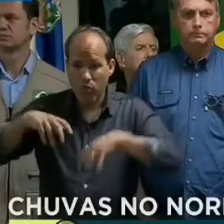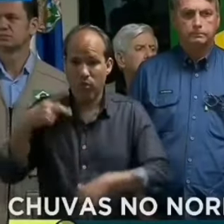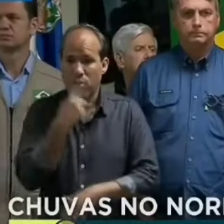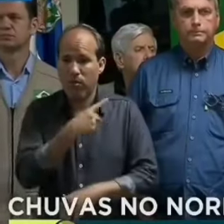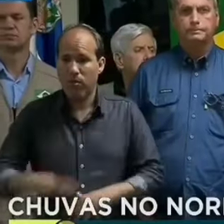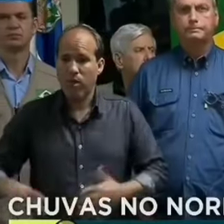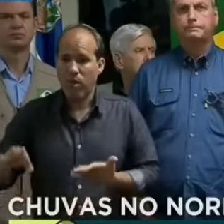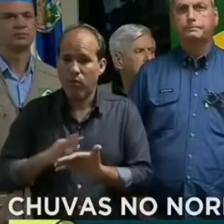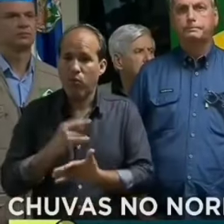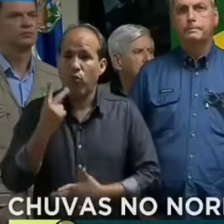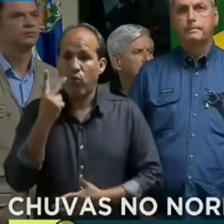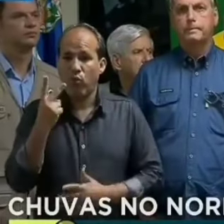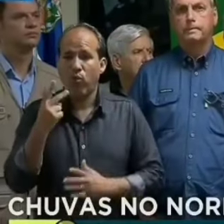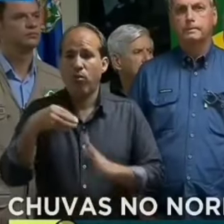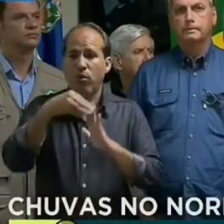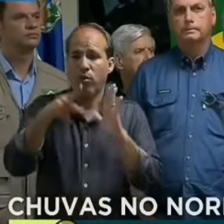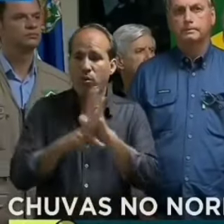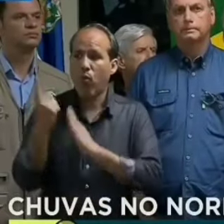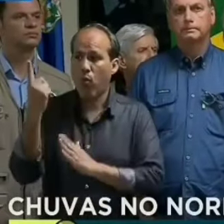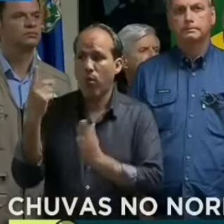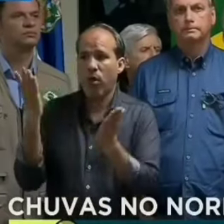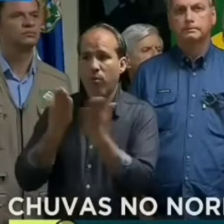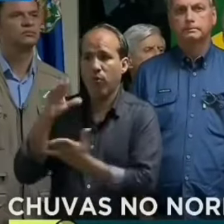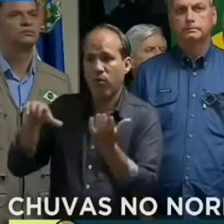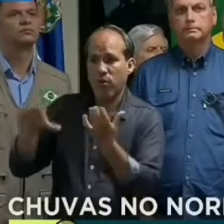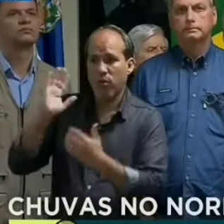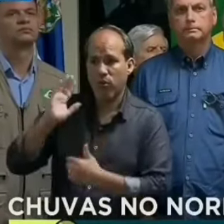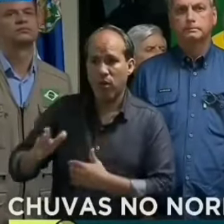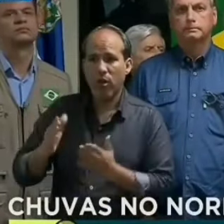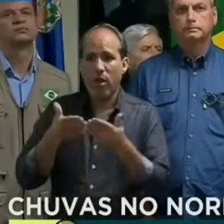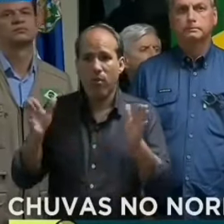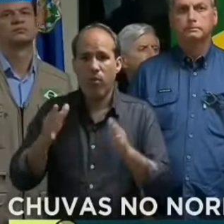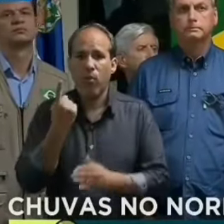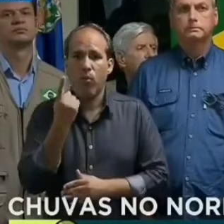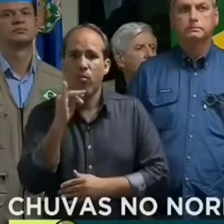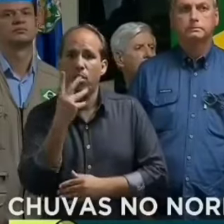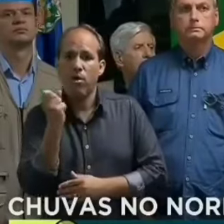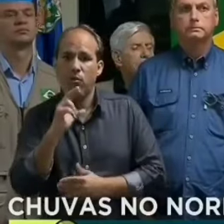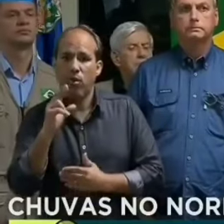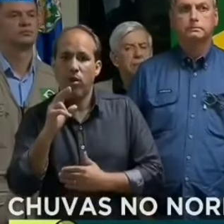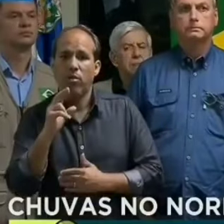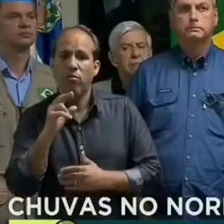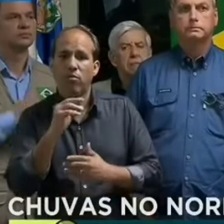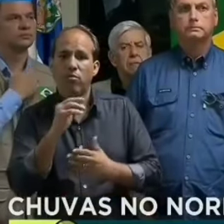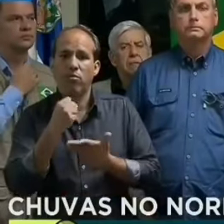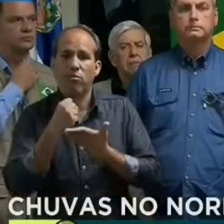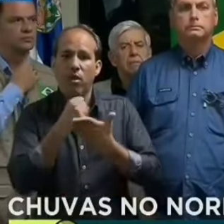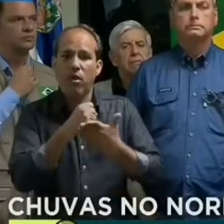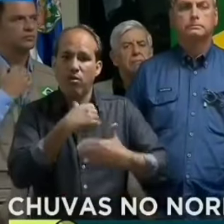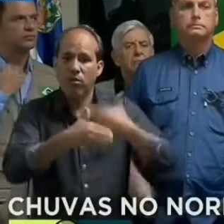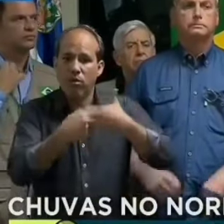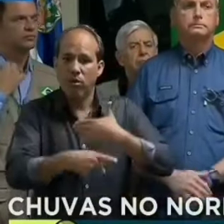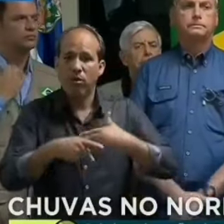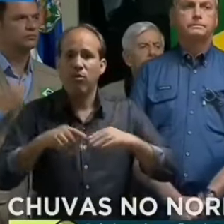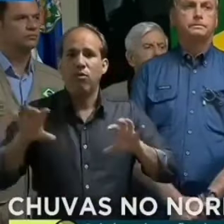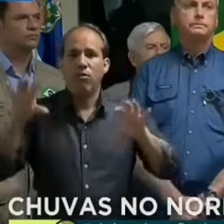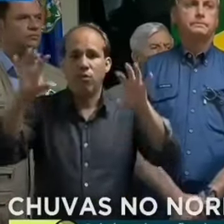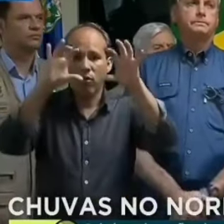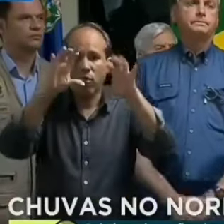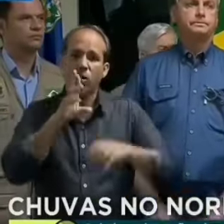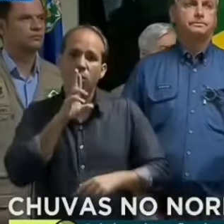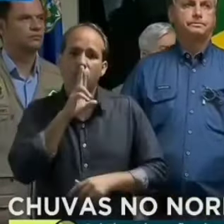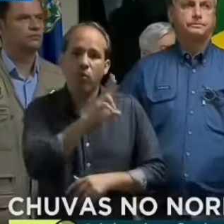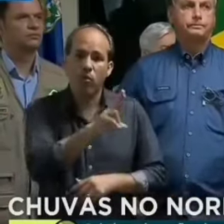medidas provisórias, uma delas já foi aprovada no Congresso Nacional, abrindo R$1 bilhão de crédito extraordinário em favor do Ministério do Desenvolvimento Regional para ações de